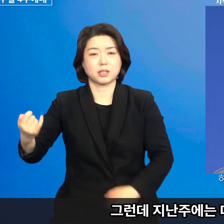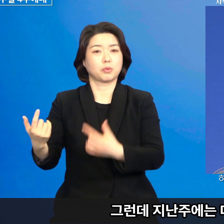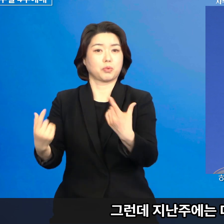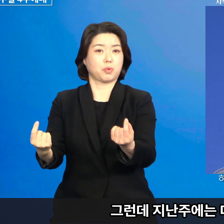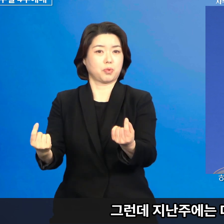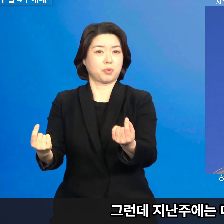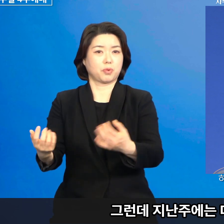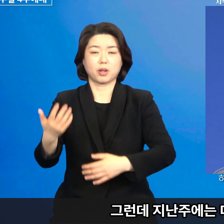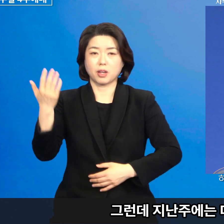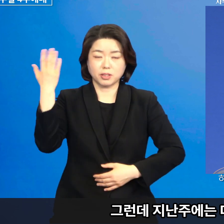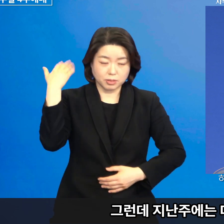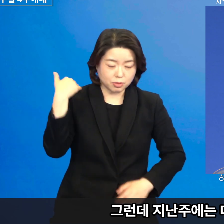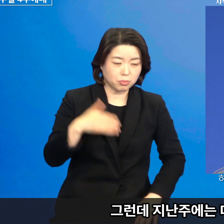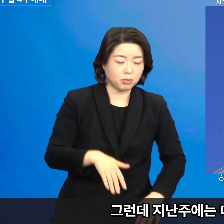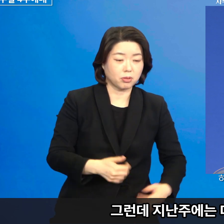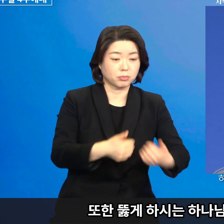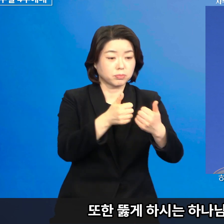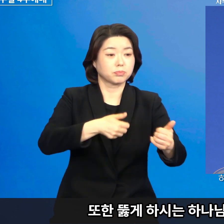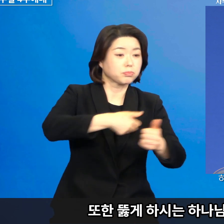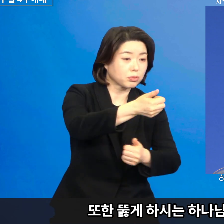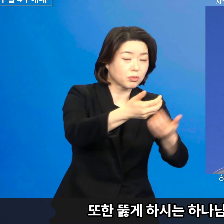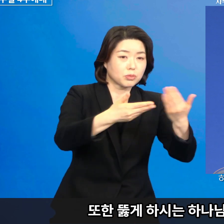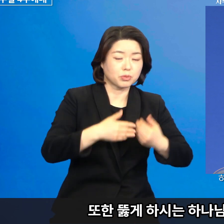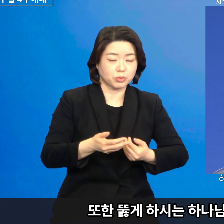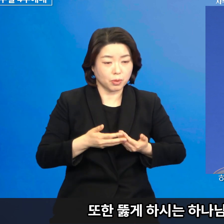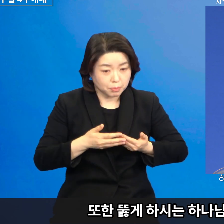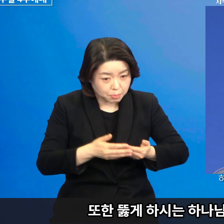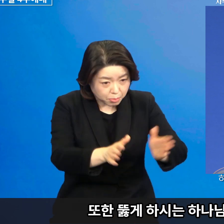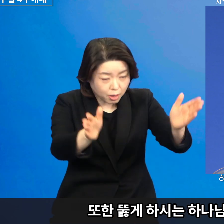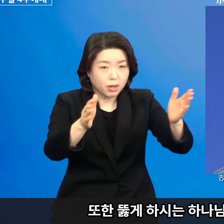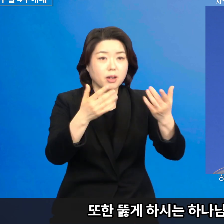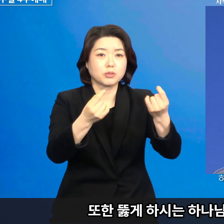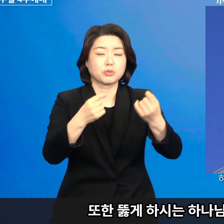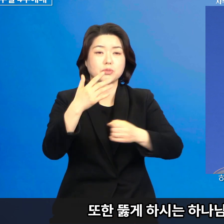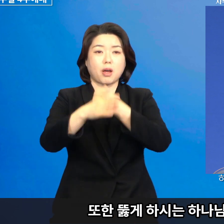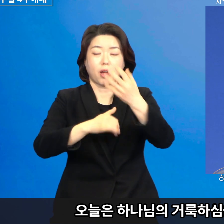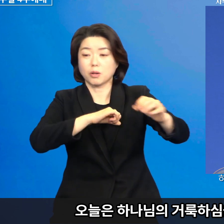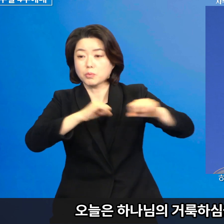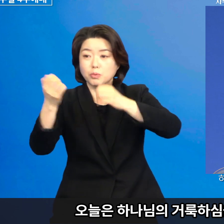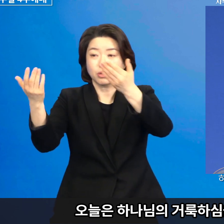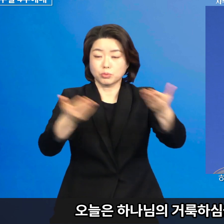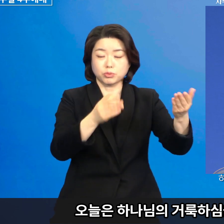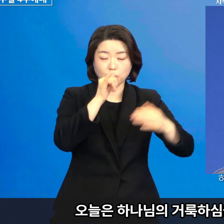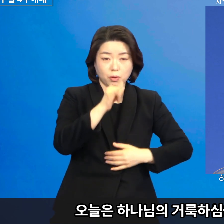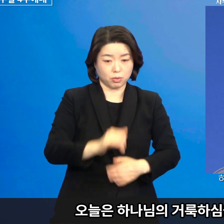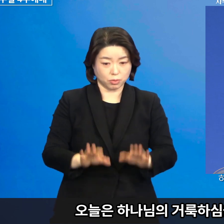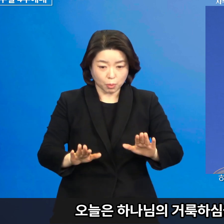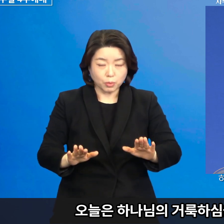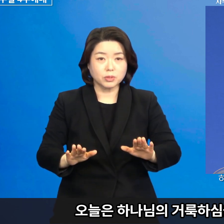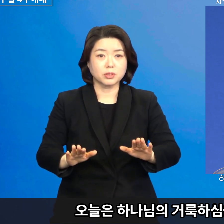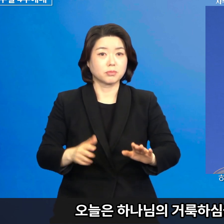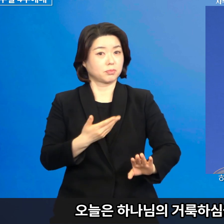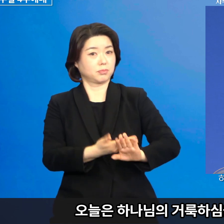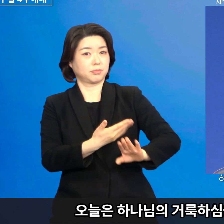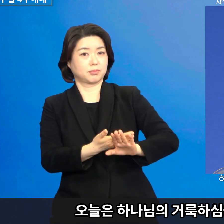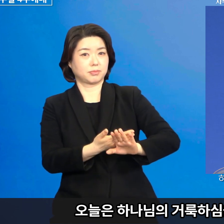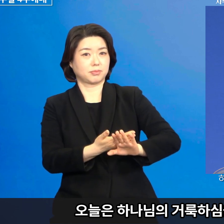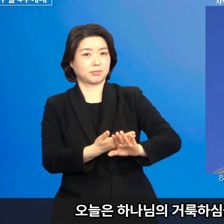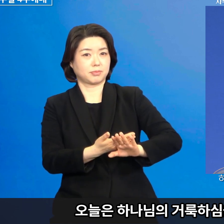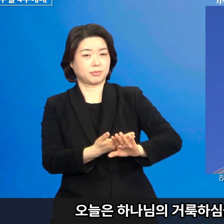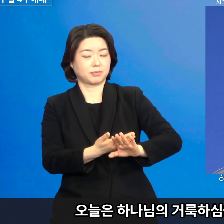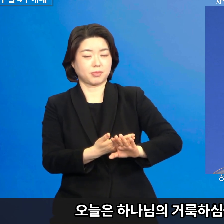지난주에는 대적을 물리치시고 또한 뚫게 하시는 하나님을 역사해 주셨는데, 오늘은